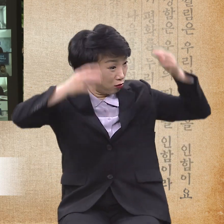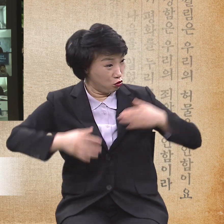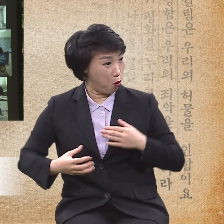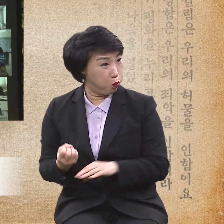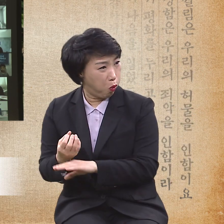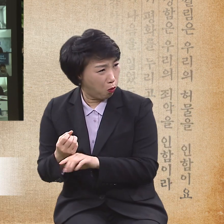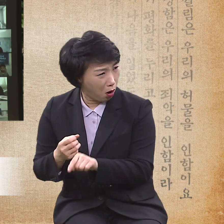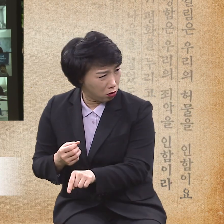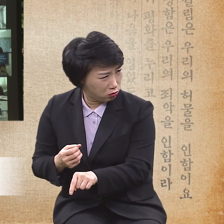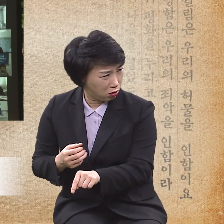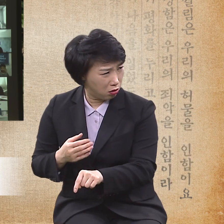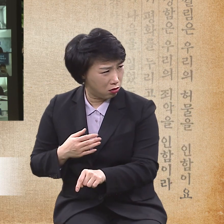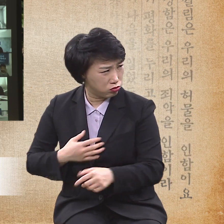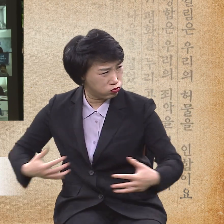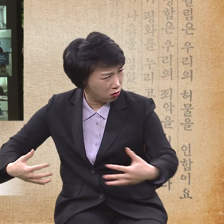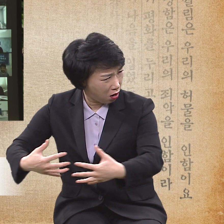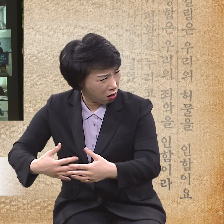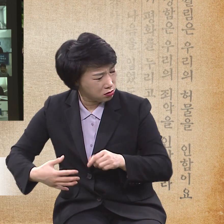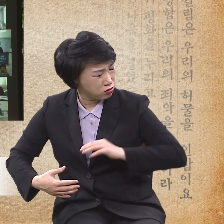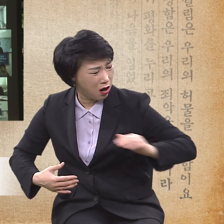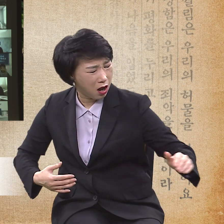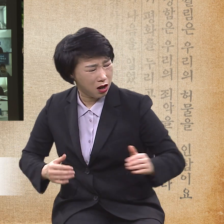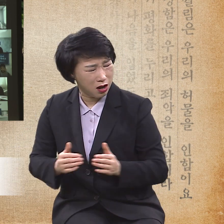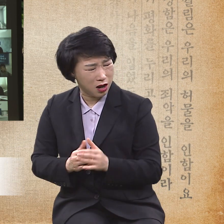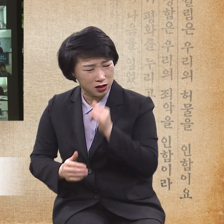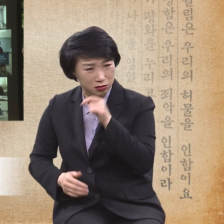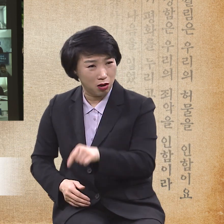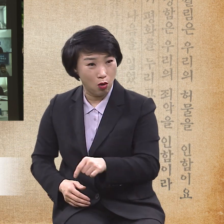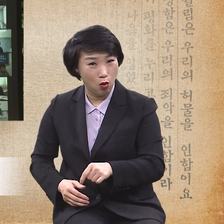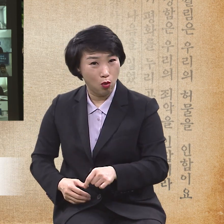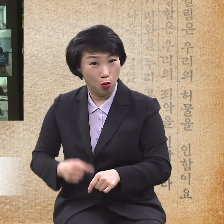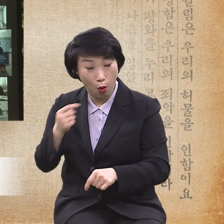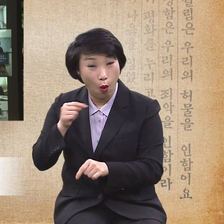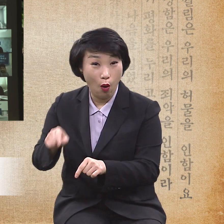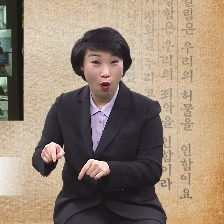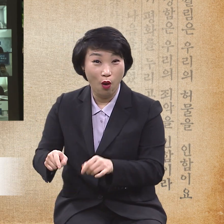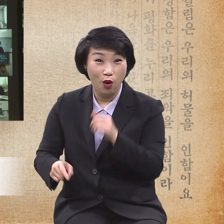거. 이거는 깜짝하고 이건 뭐 철저합니다.